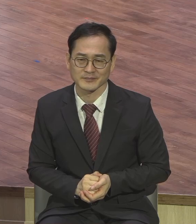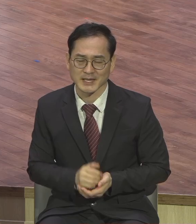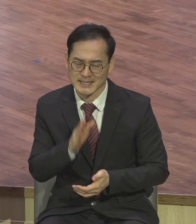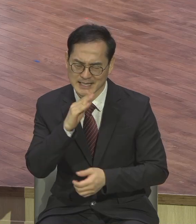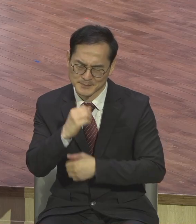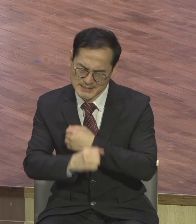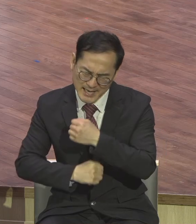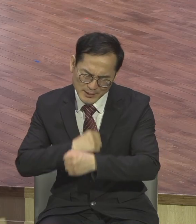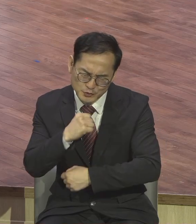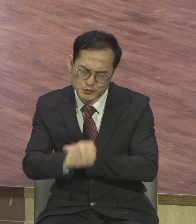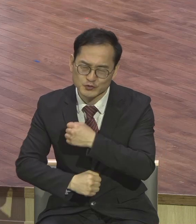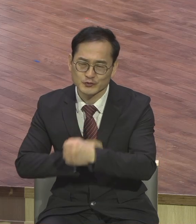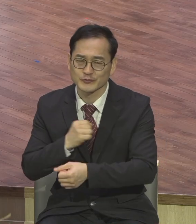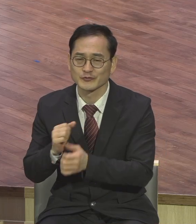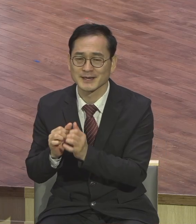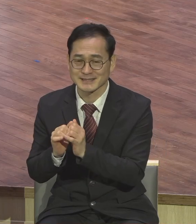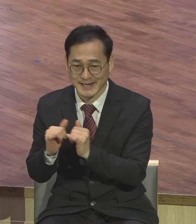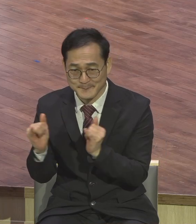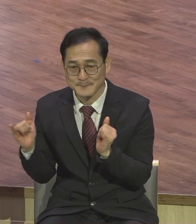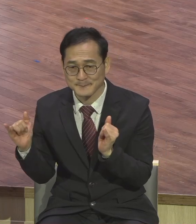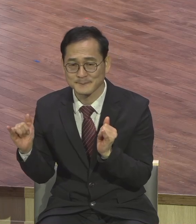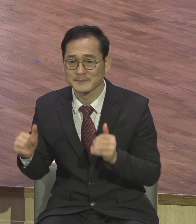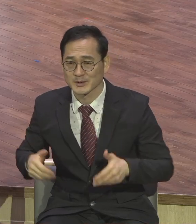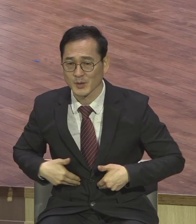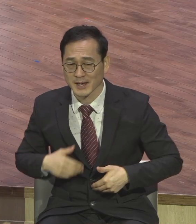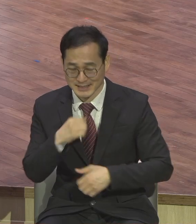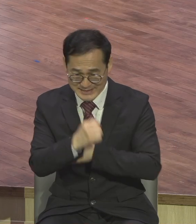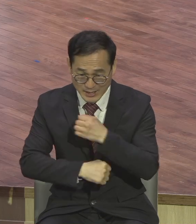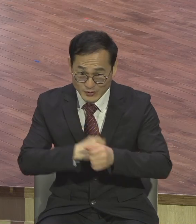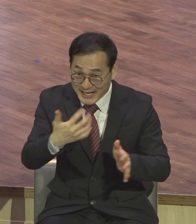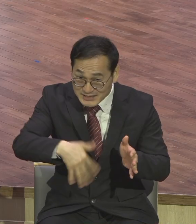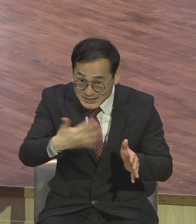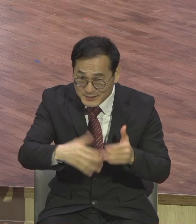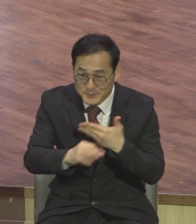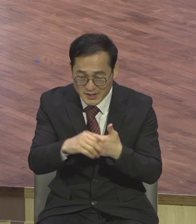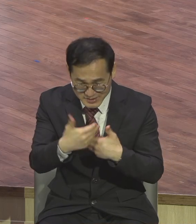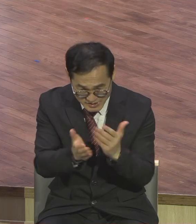자유하지 못한 사람 성경을 몰라서 그래요. 진리를 안 믿어서 그래요.